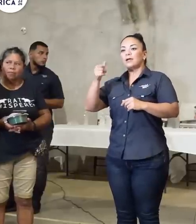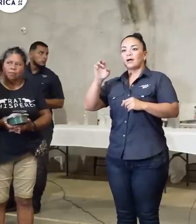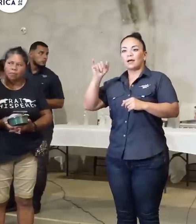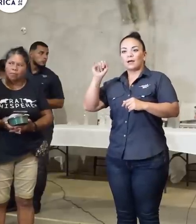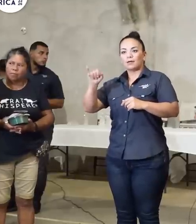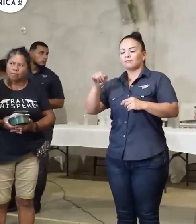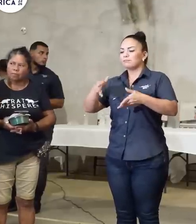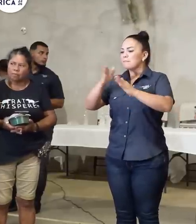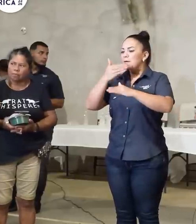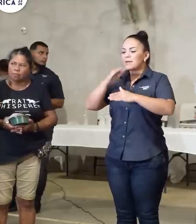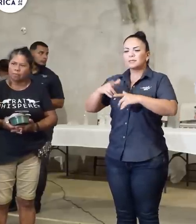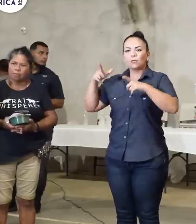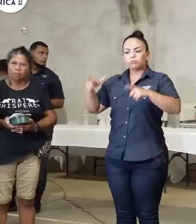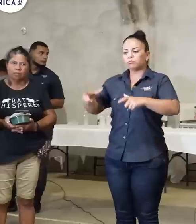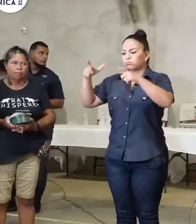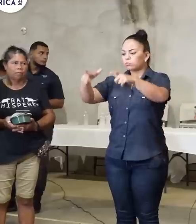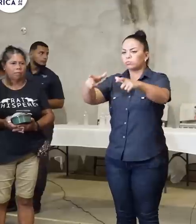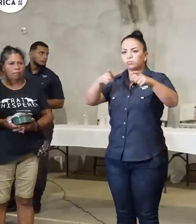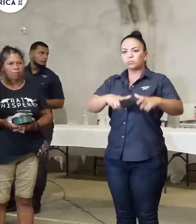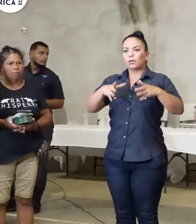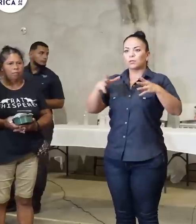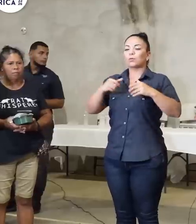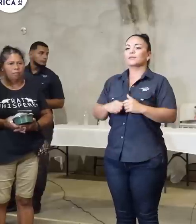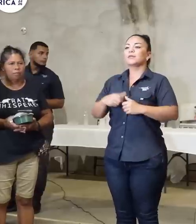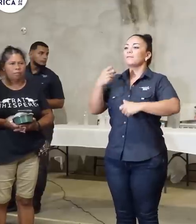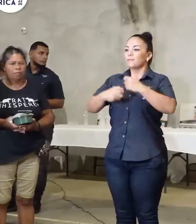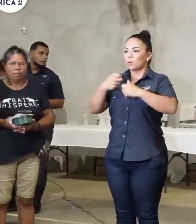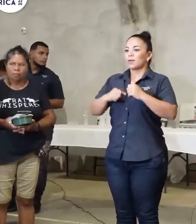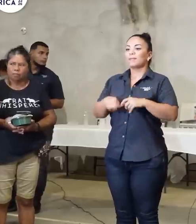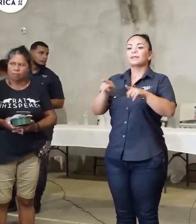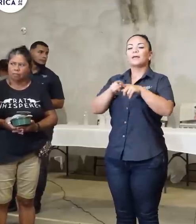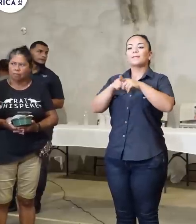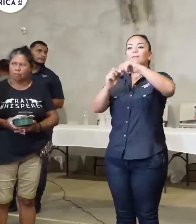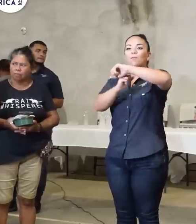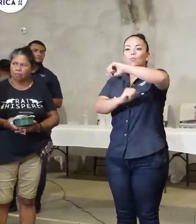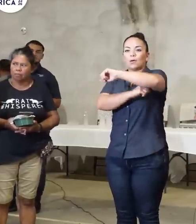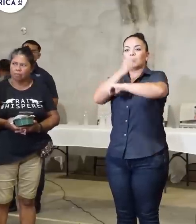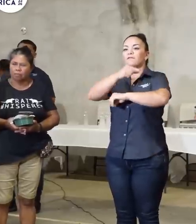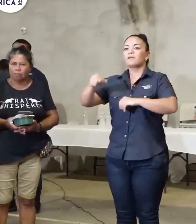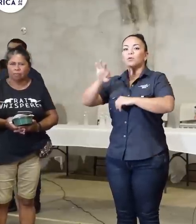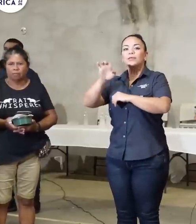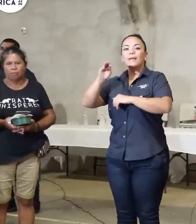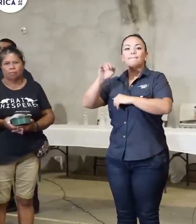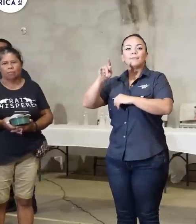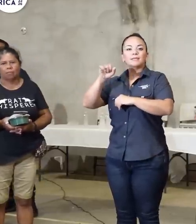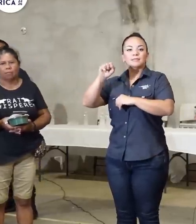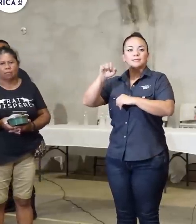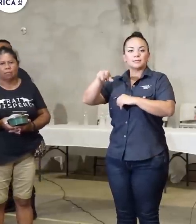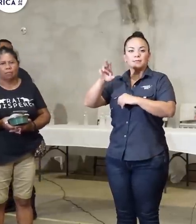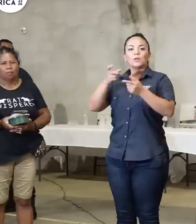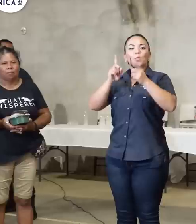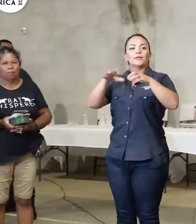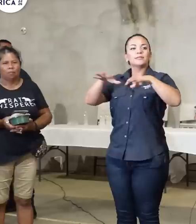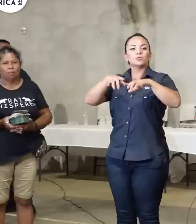calles malísimas, huecos inmensos, y también hay una problemática con el puente sobre el río Tempisque. ¿Qué acciones van a